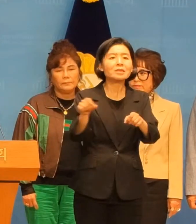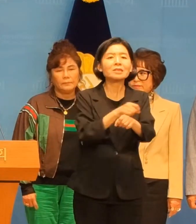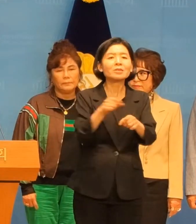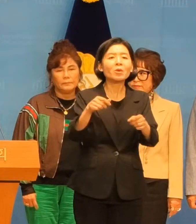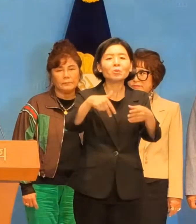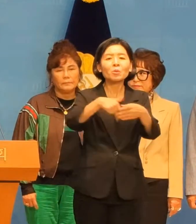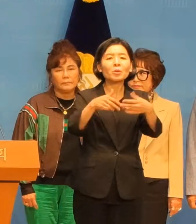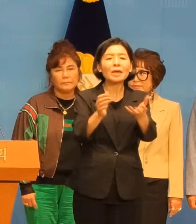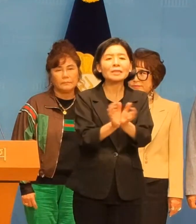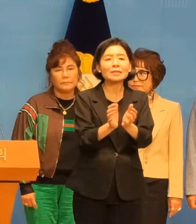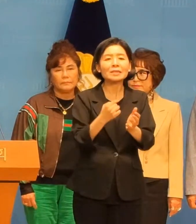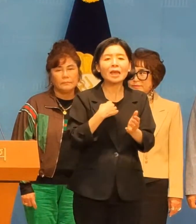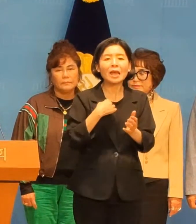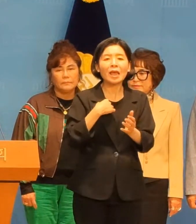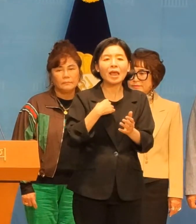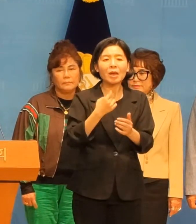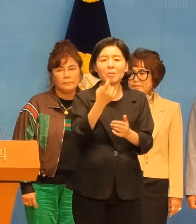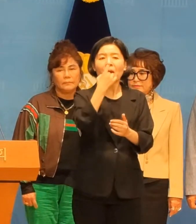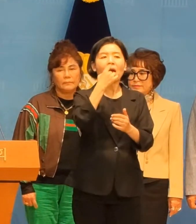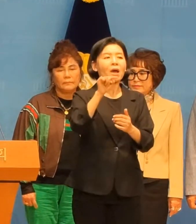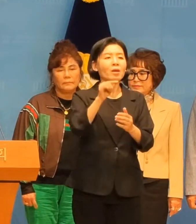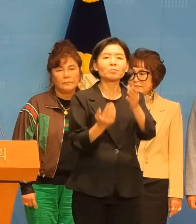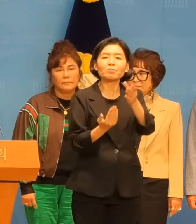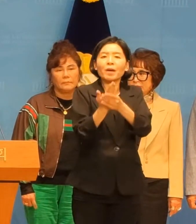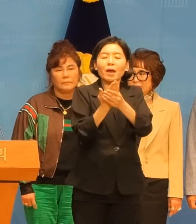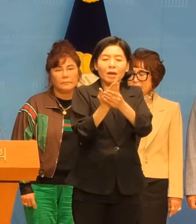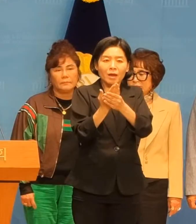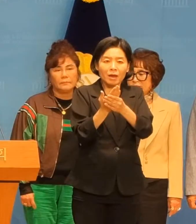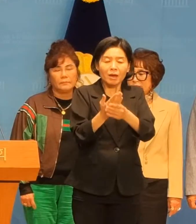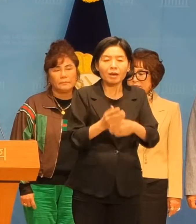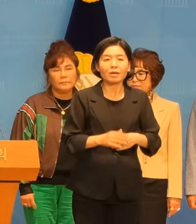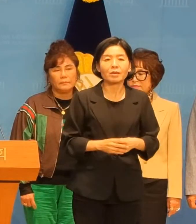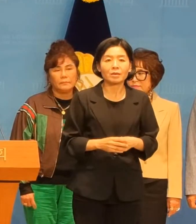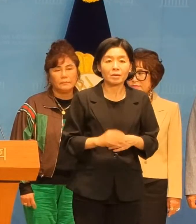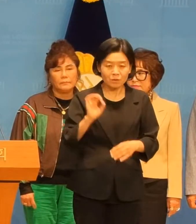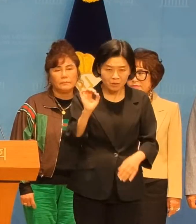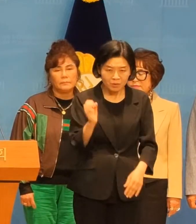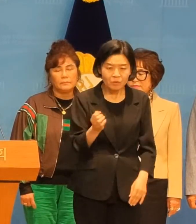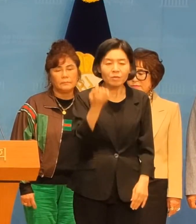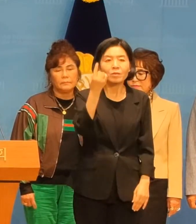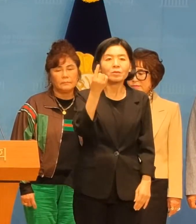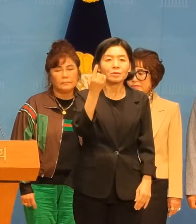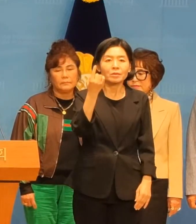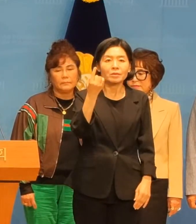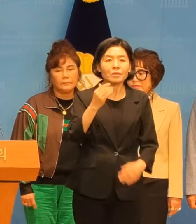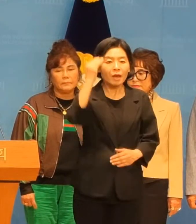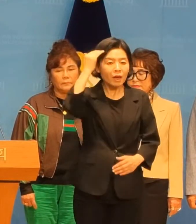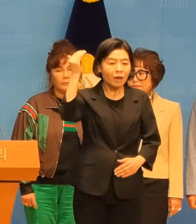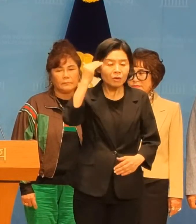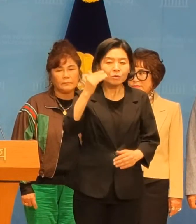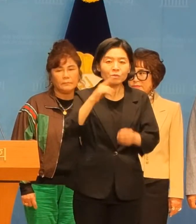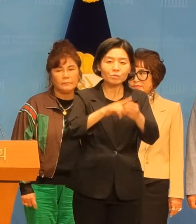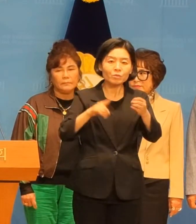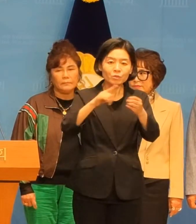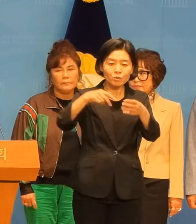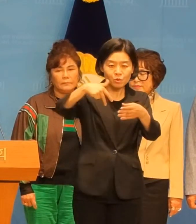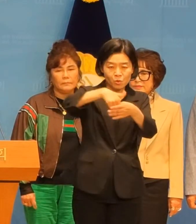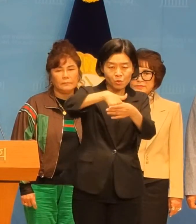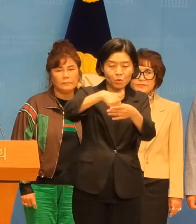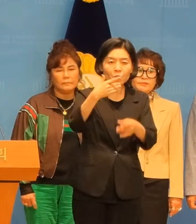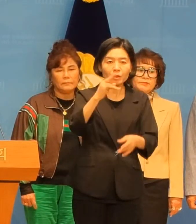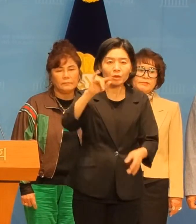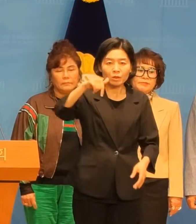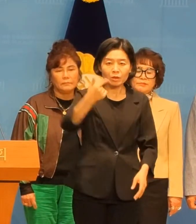지목되는 일이 발생하였습니다. 이로 인해 한국불교